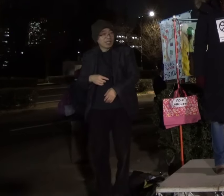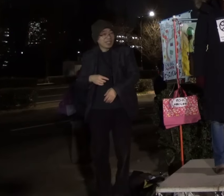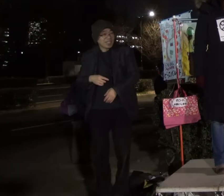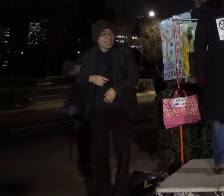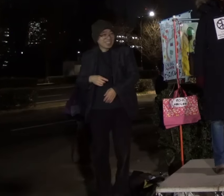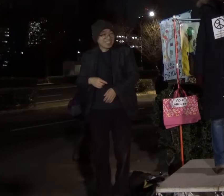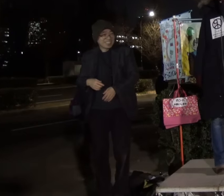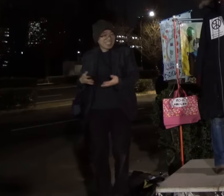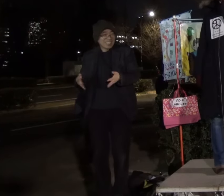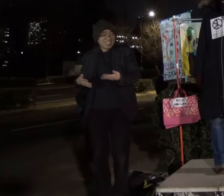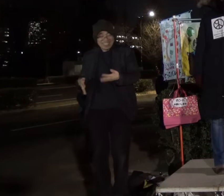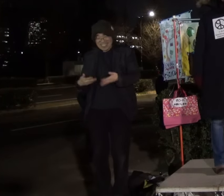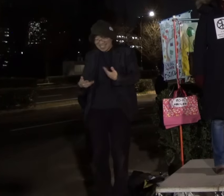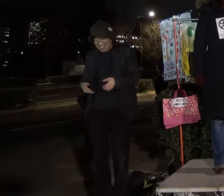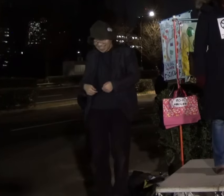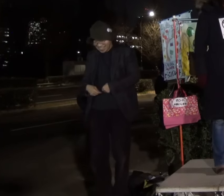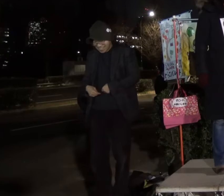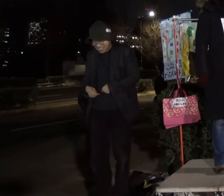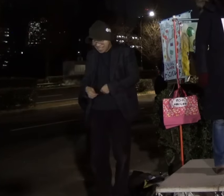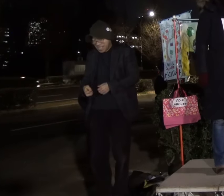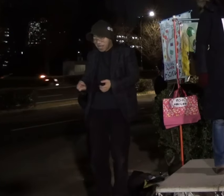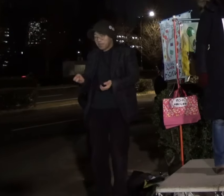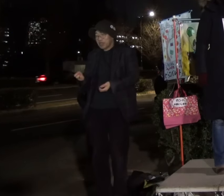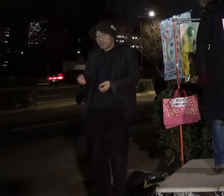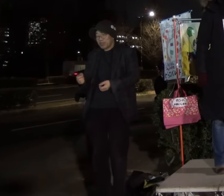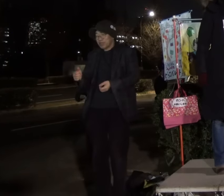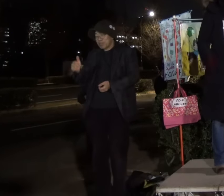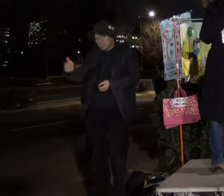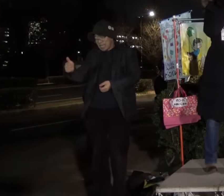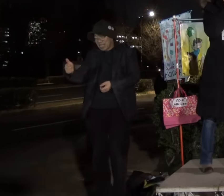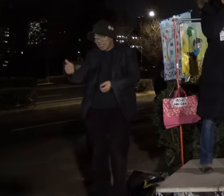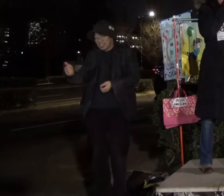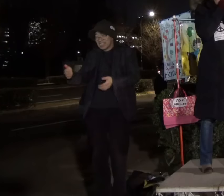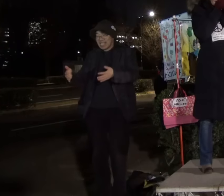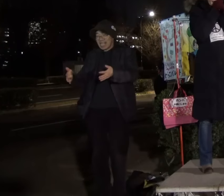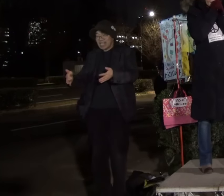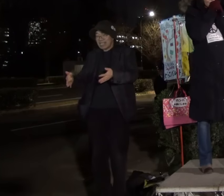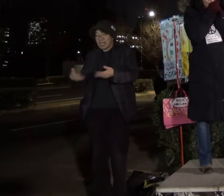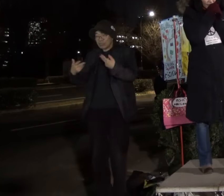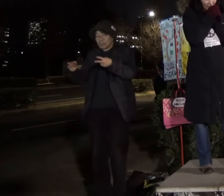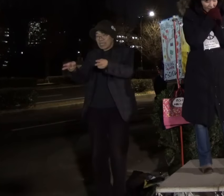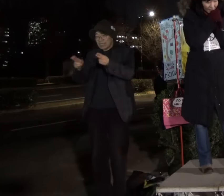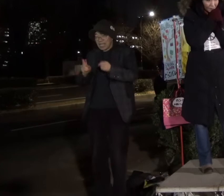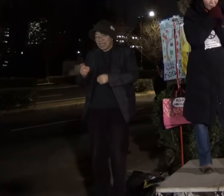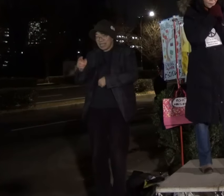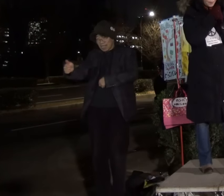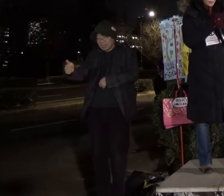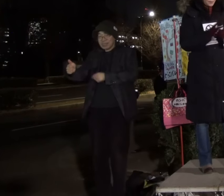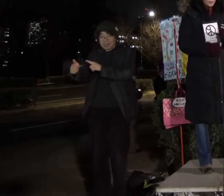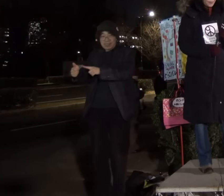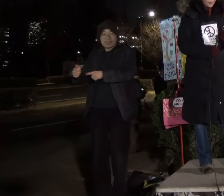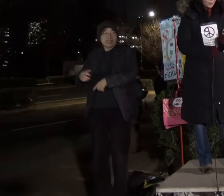たも見えない、あ、はい、ではミスター規制委員会、はい、春橋です。よろしくお願いいたします。